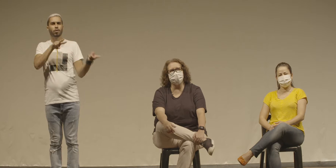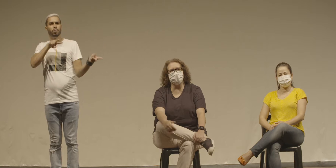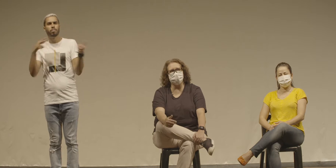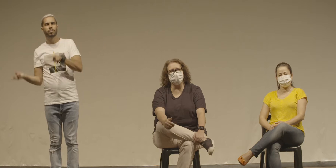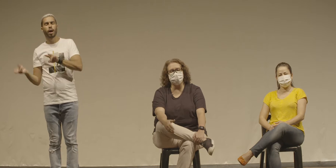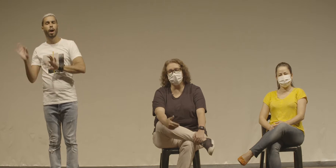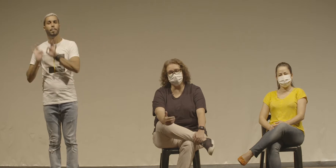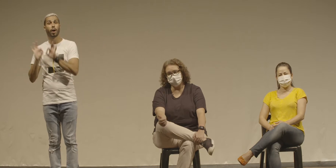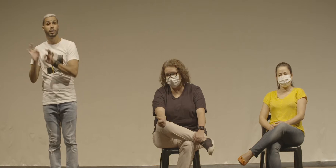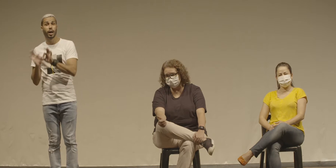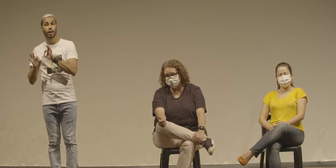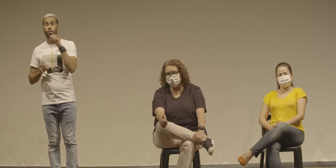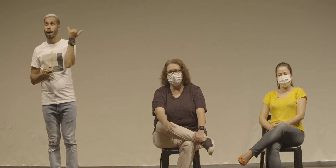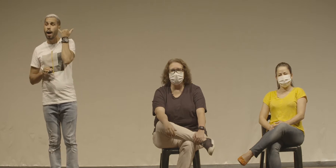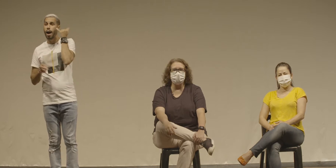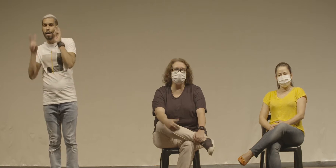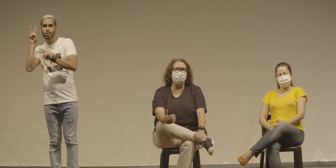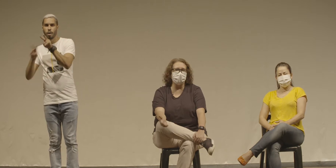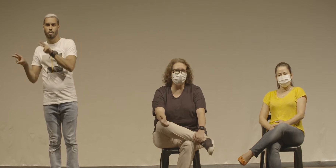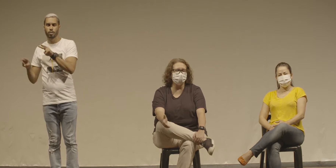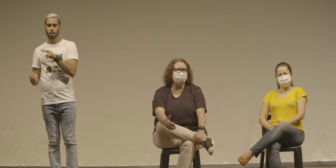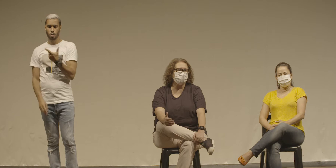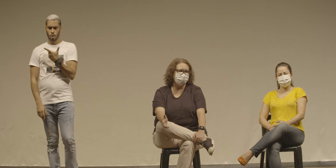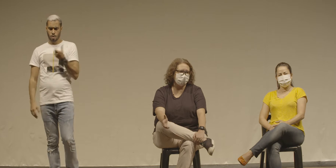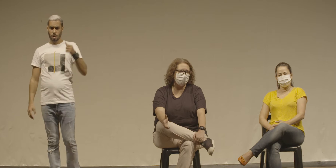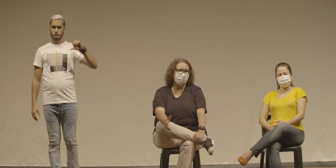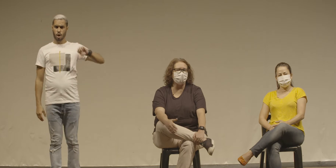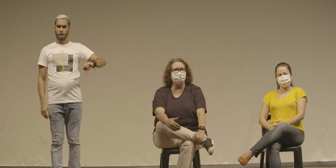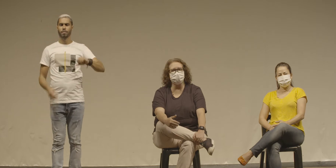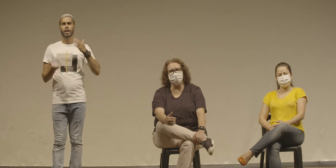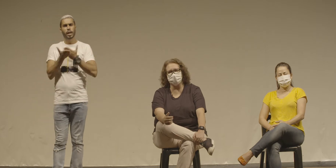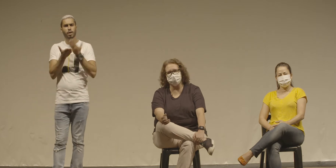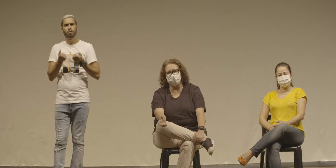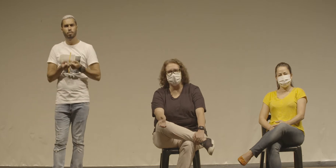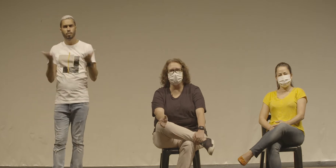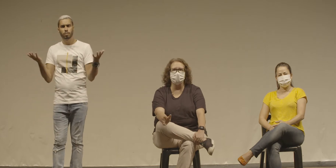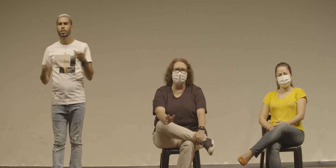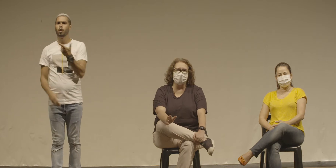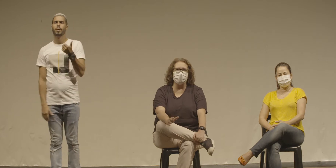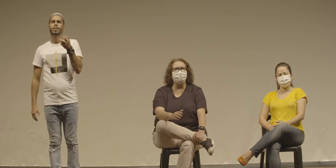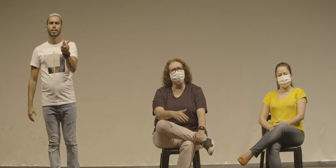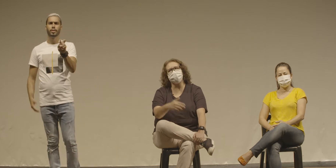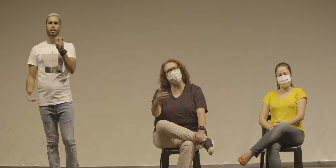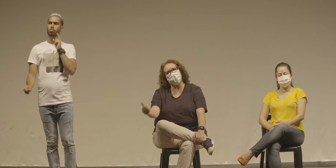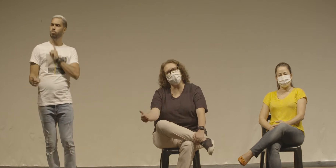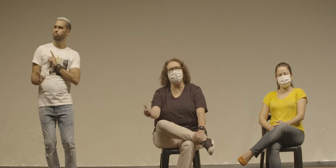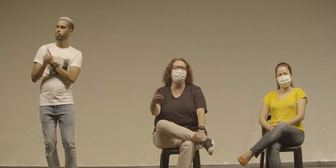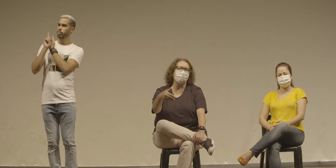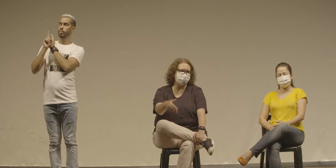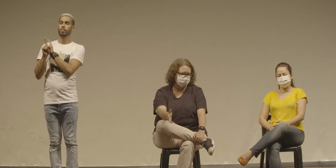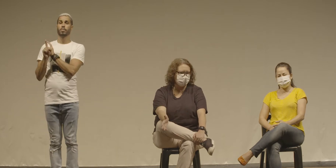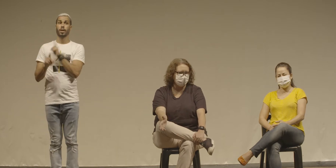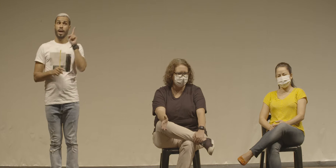escreveu o livro e lançou um livro em 2009. Em 2015 a gente se encontrou, ela fez um convite que era mais um sonho